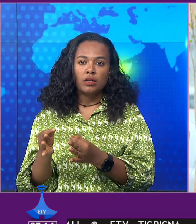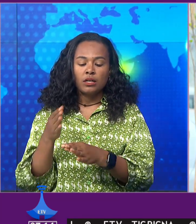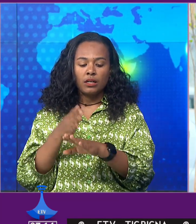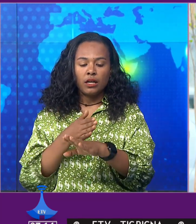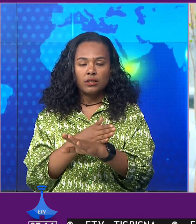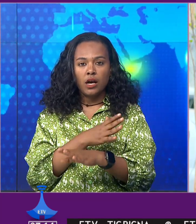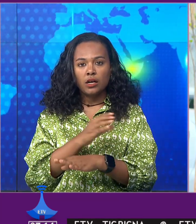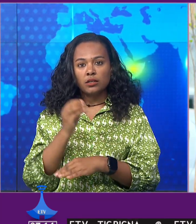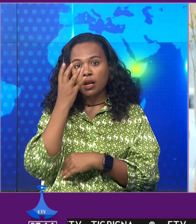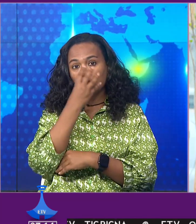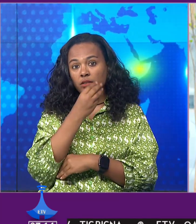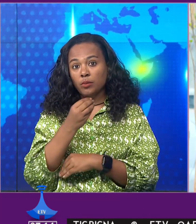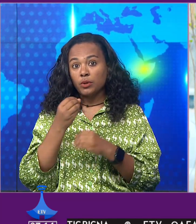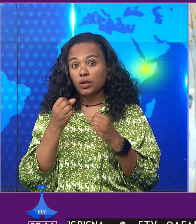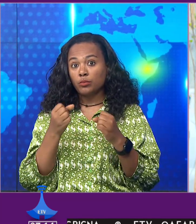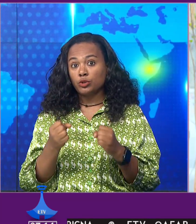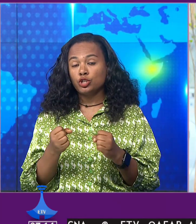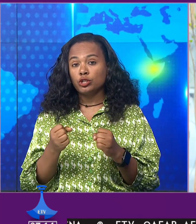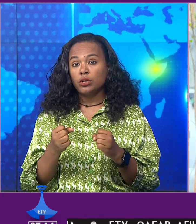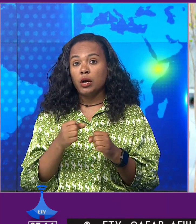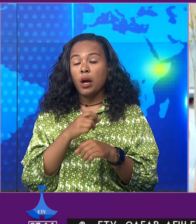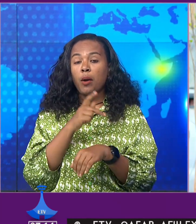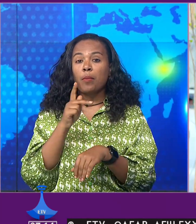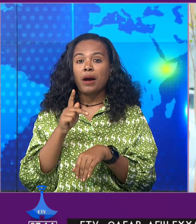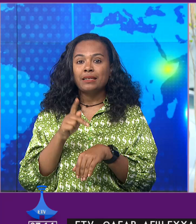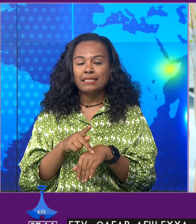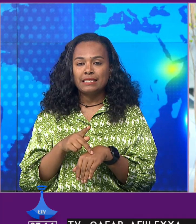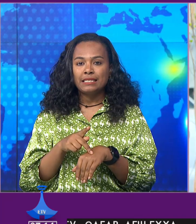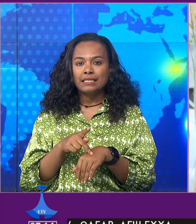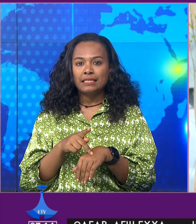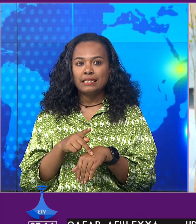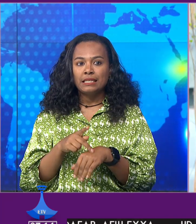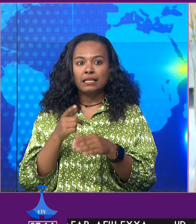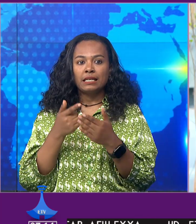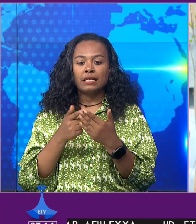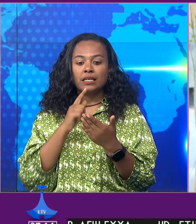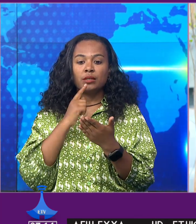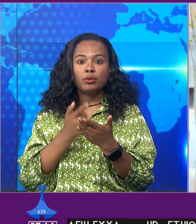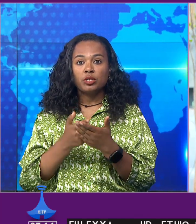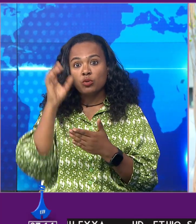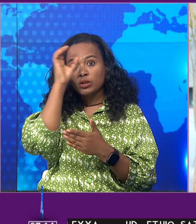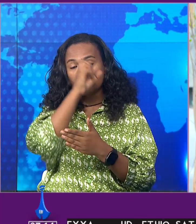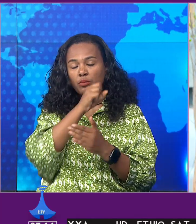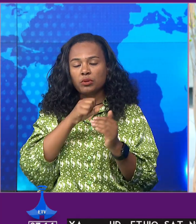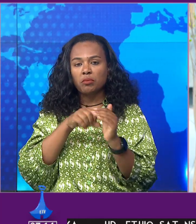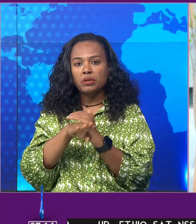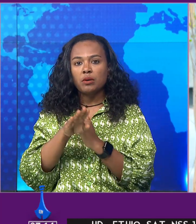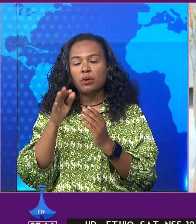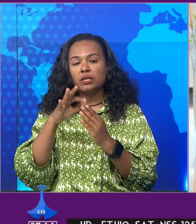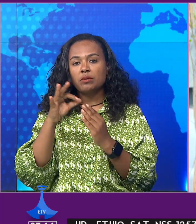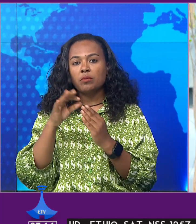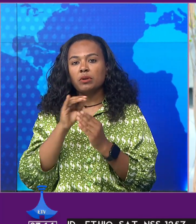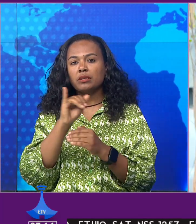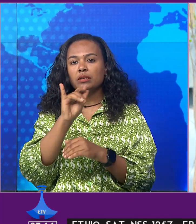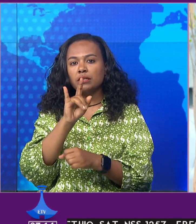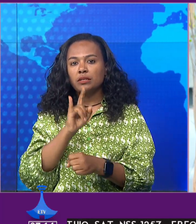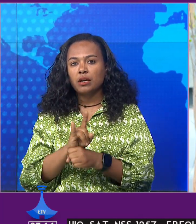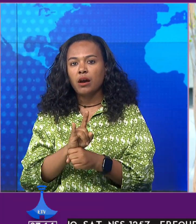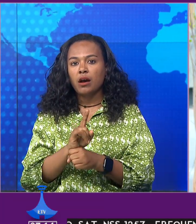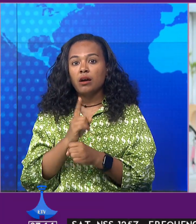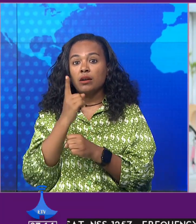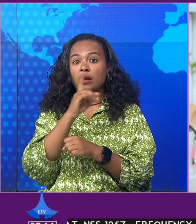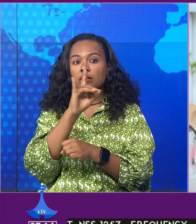ሊያስተካክልና ሊያሳምር የሚችል ፓርቲ ያንን መረጃውን ግምት ውስጥ በማስገባት ለመምረጥ እንደ ዜጋ እንዳንድ ዜጋ